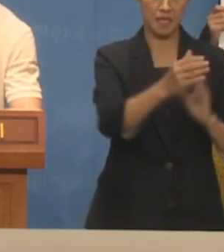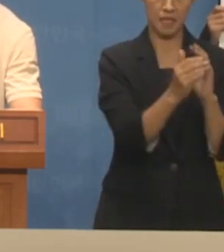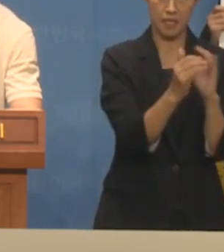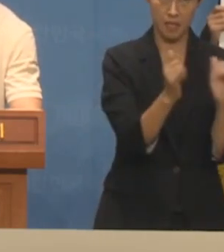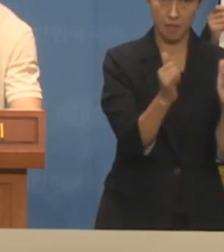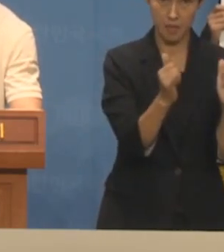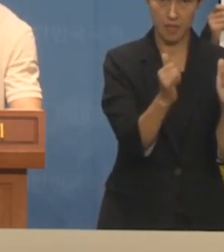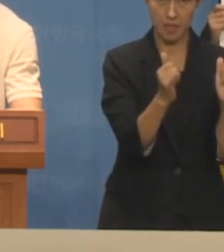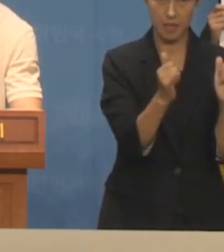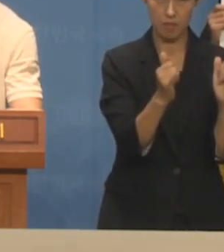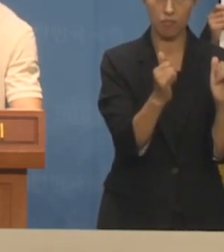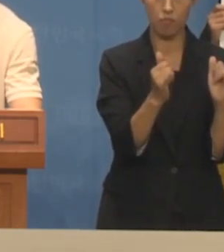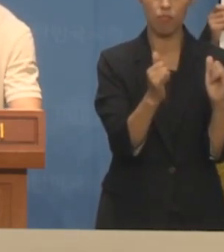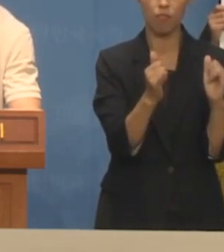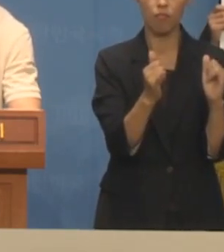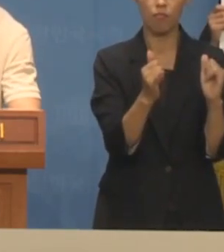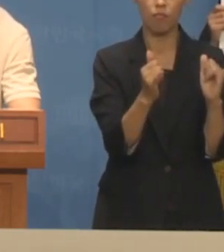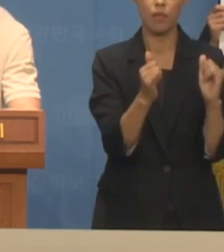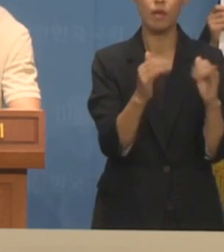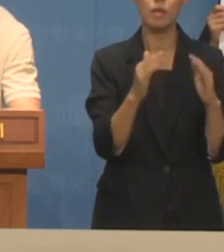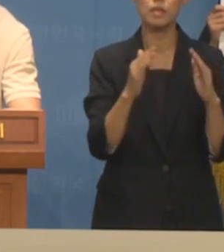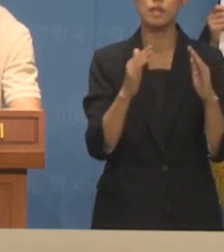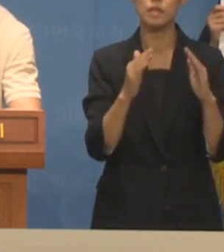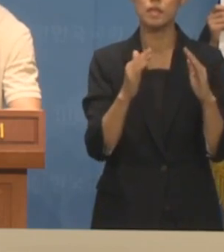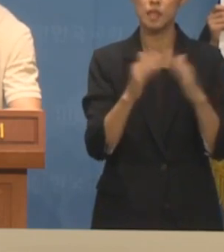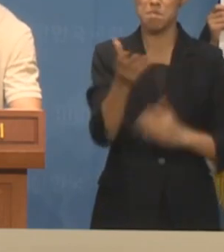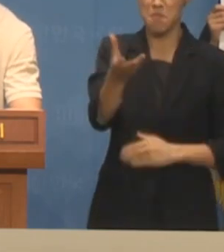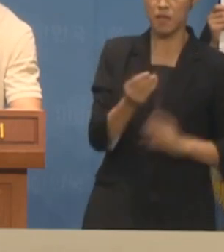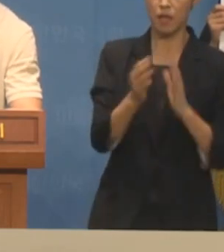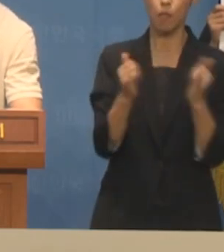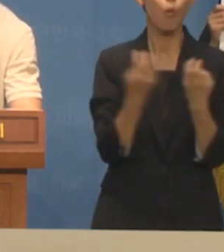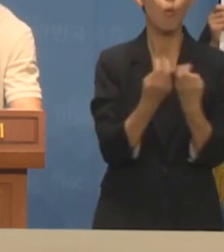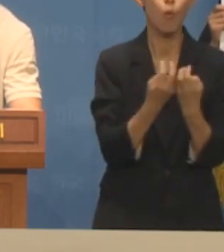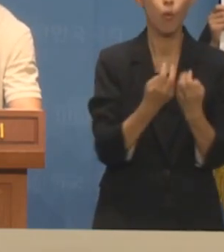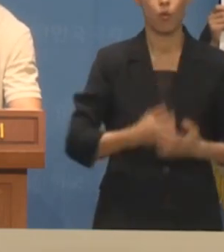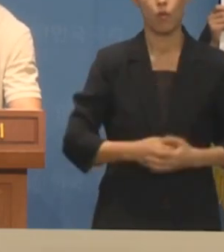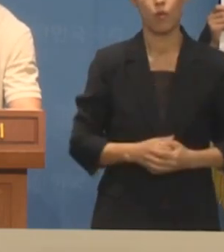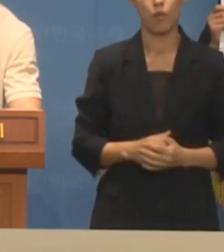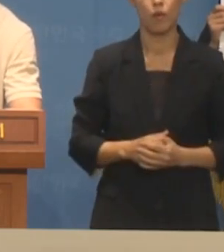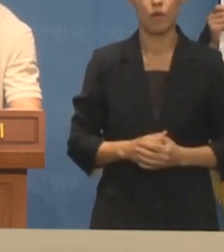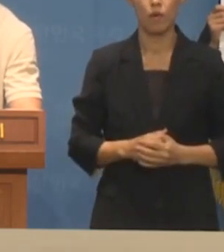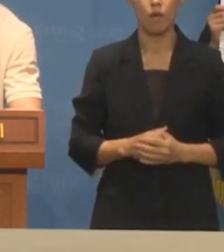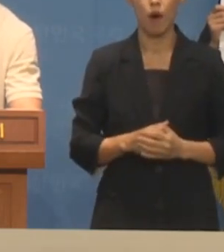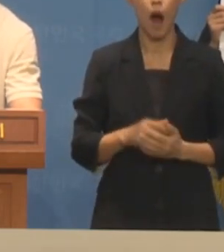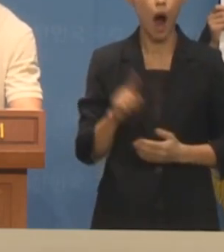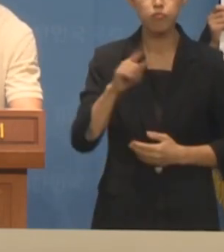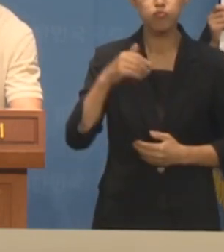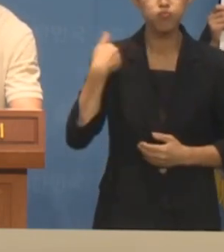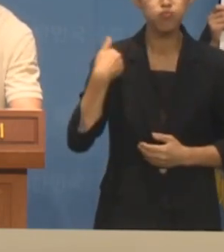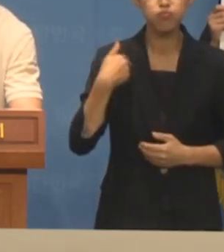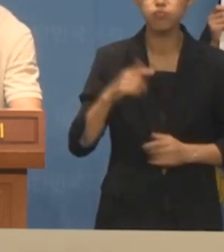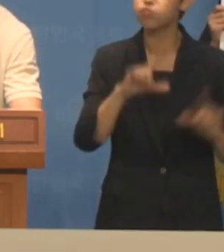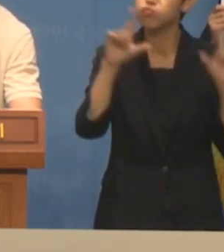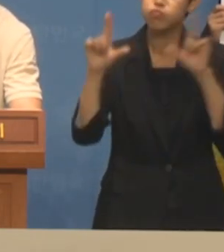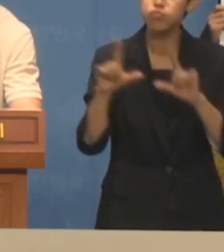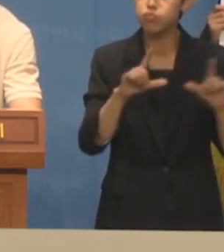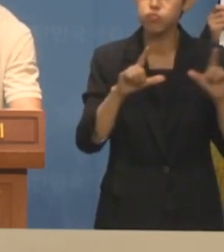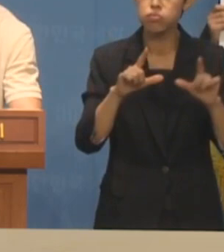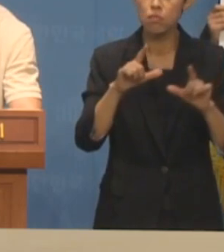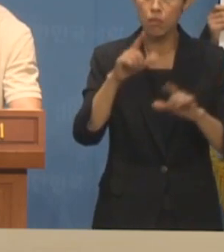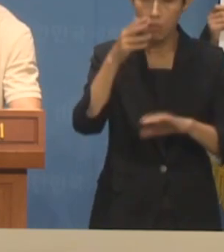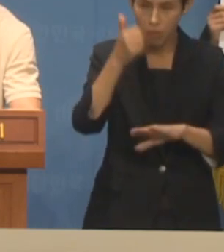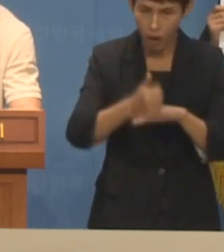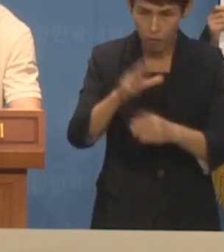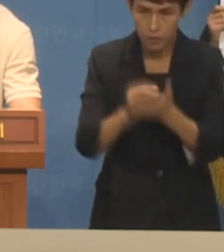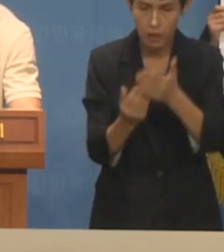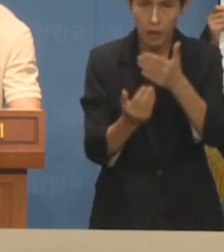어떤 대처를 할 수 있었겠습니까? 이런 불법 원룸 주거 상태에 아무것도 모르고 살고 있던 저희들은 법의 사각지대에 놓여